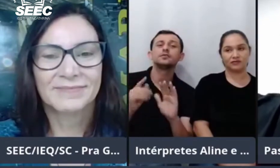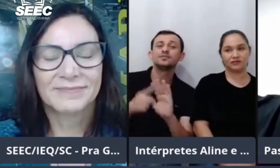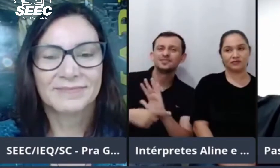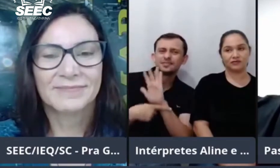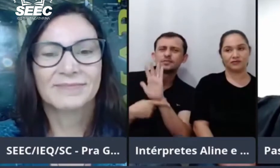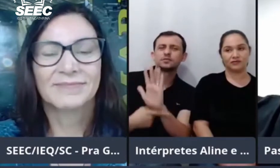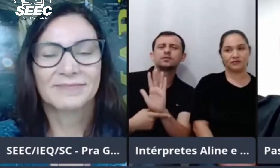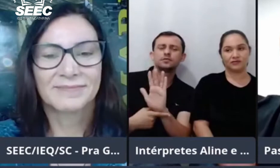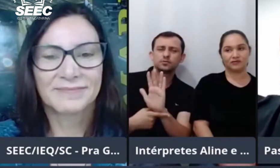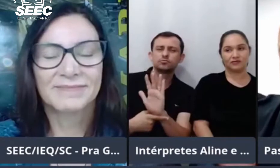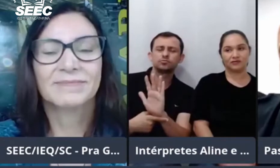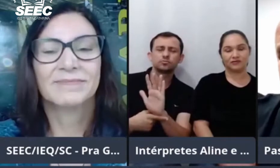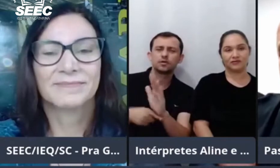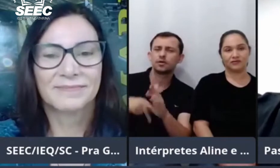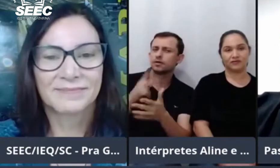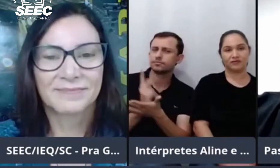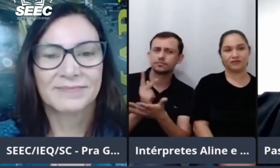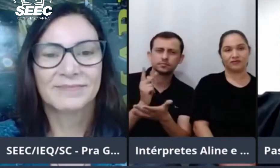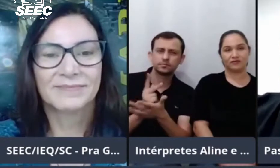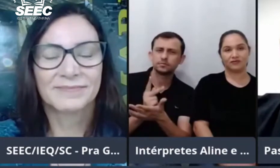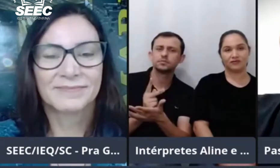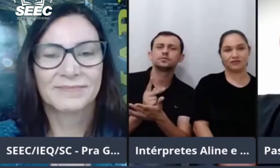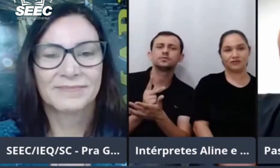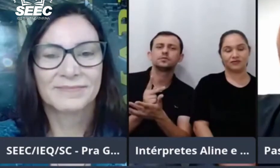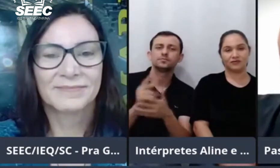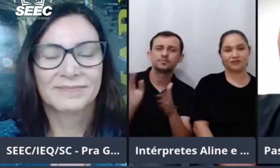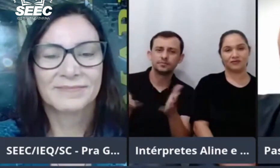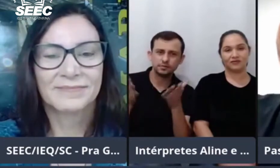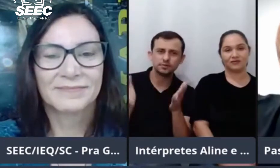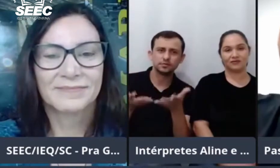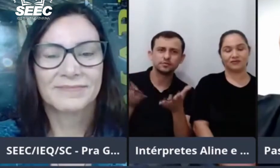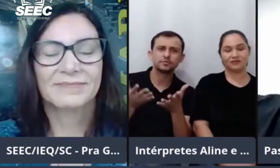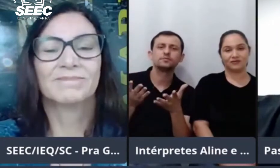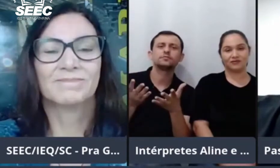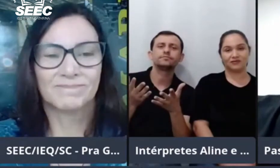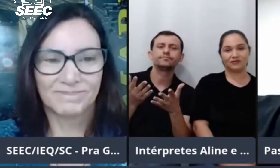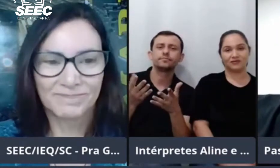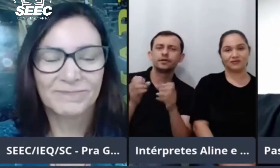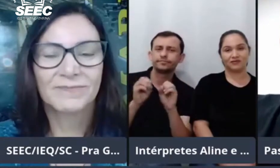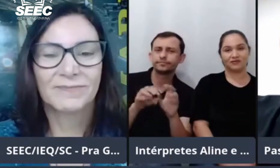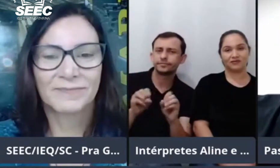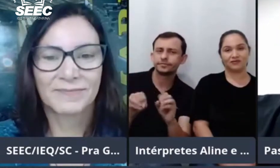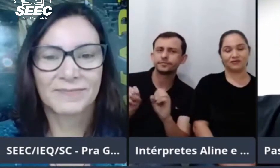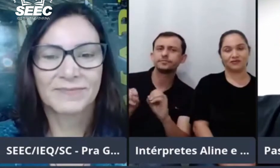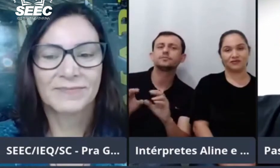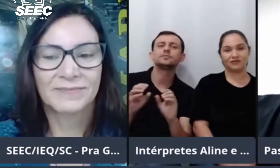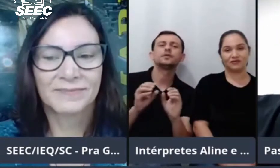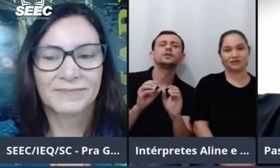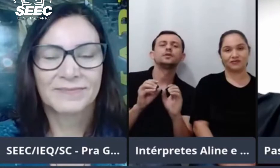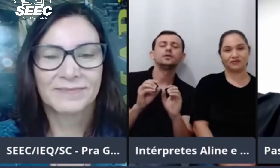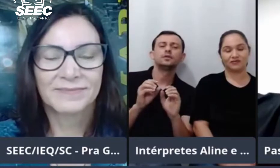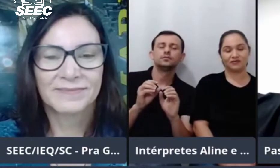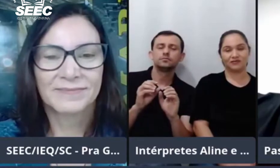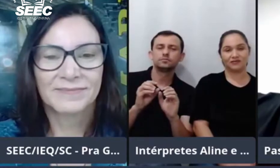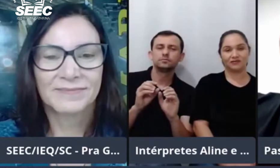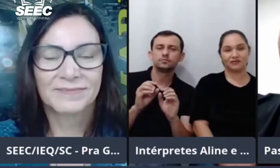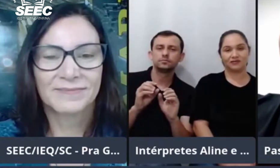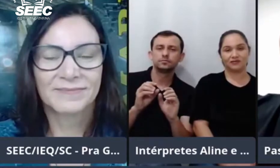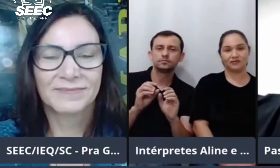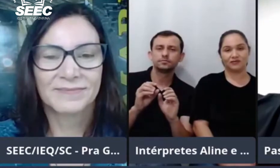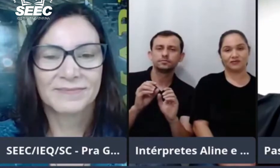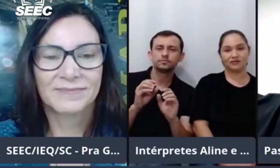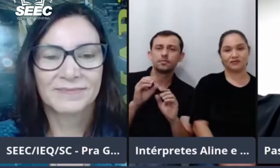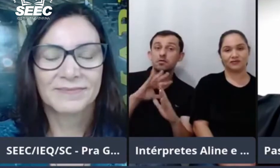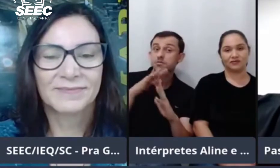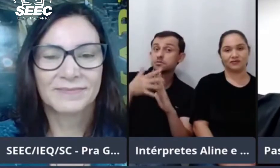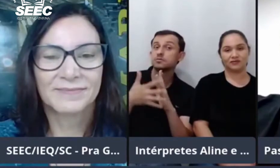colaborar, né, pastora, são primórdios, são alicerces do Evangelho, né, e com muito carinho, eu repito, com muito carinho, muito apreço, né,